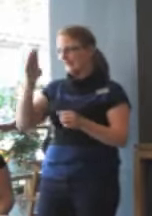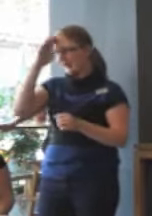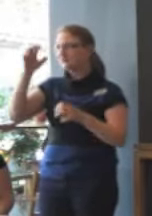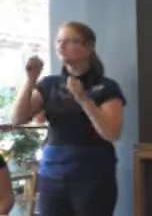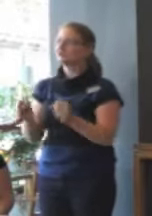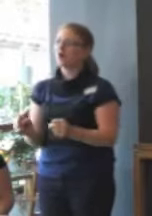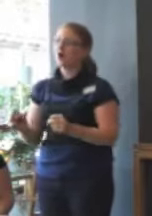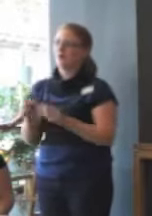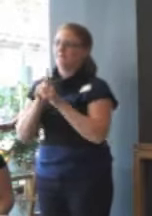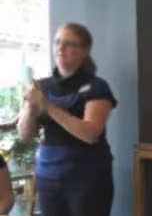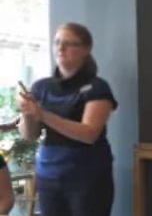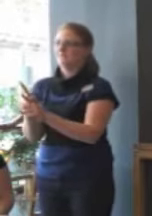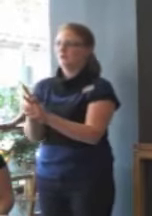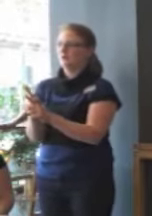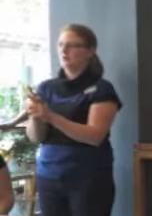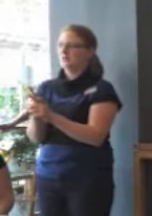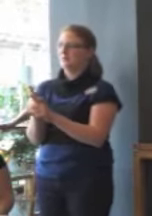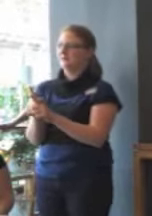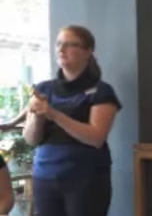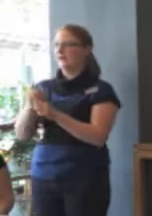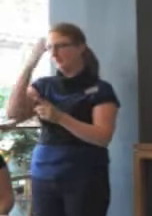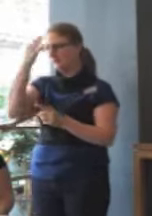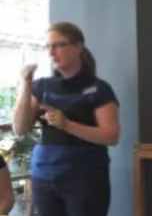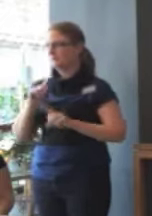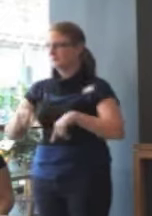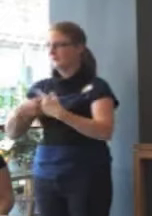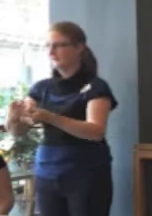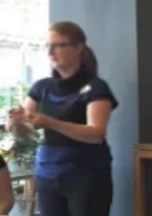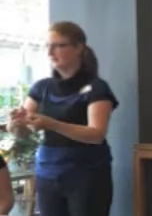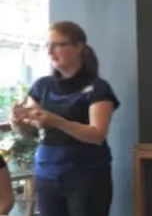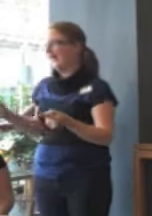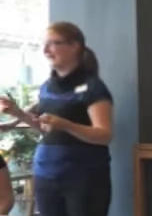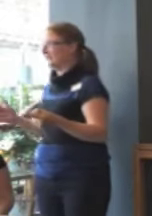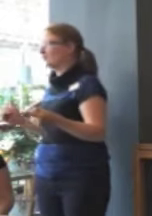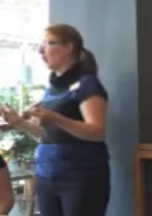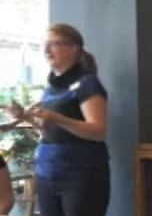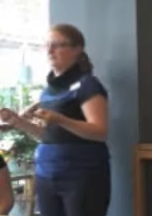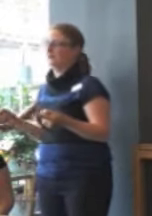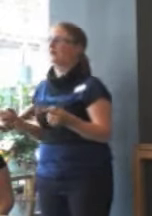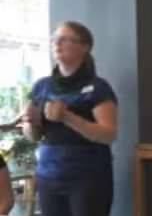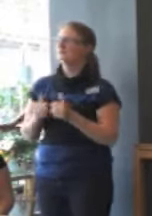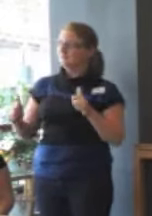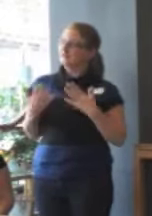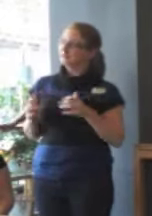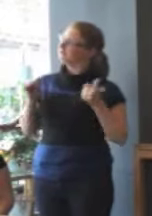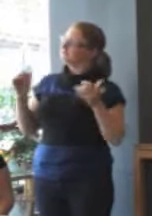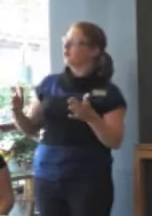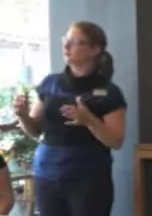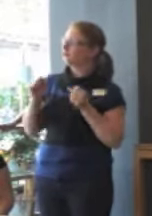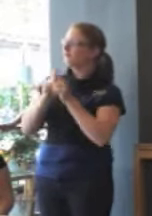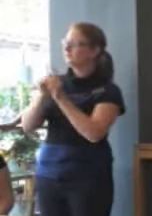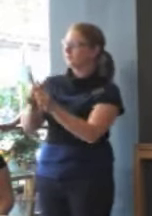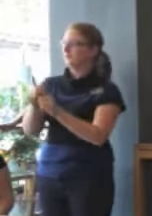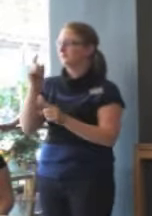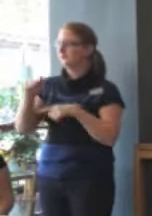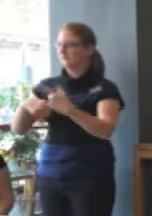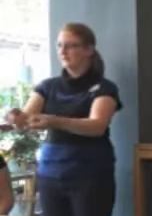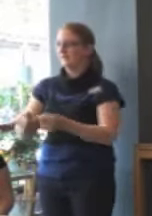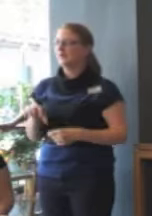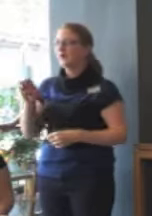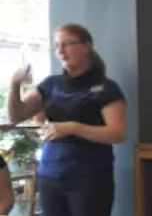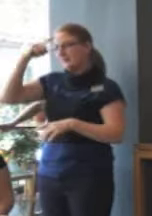ska följa den fortlöpande kunskapsutvecklingen. Det är en alldeles självklarhet. Om du jämför hur detta ser